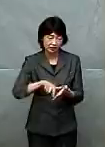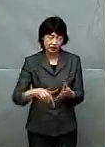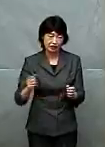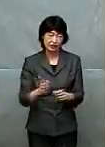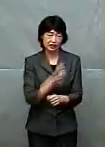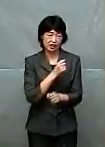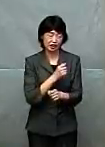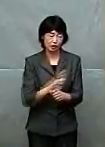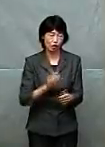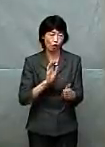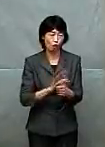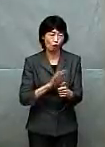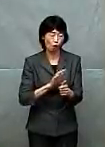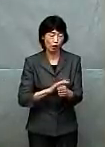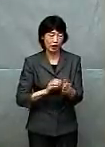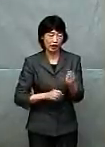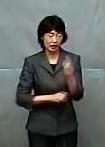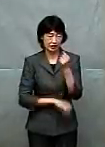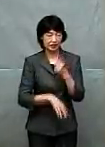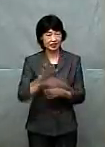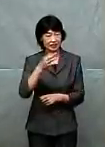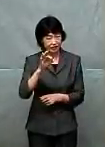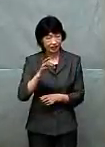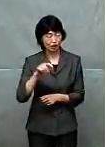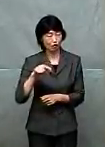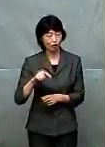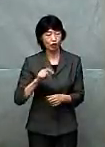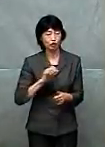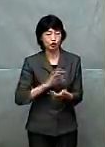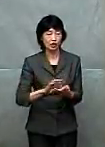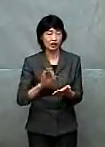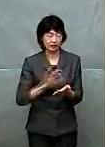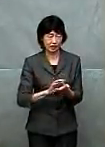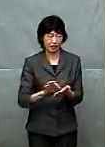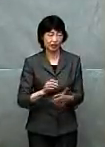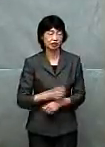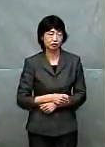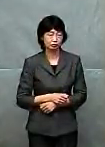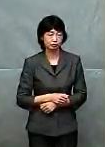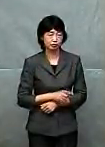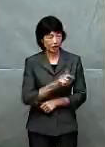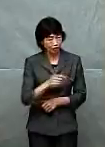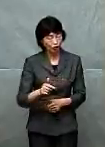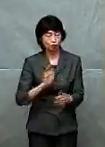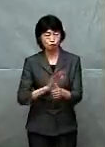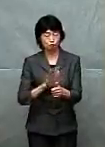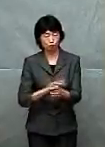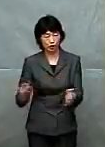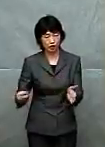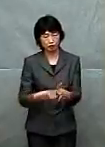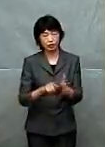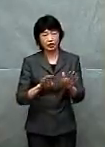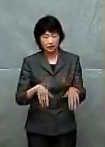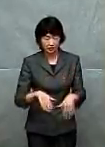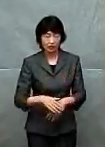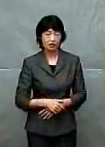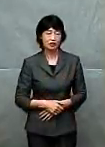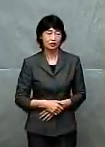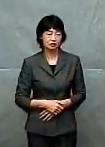金補助金の活用などを行い、製品化の後押しを行ってきたところでございます